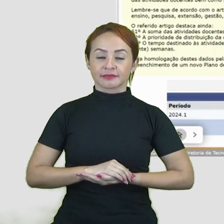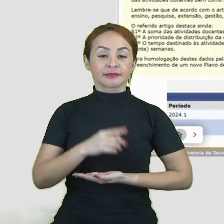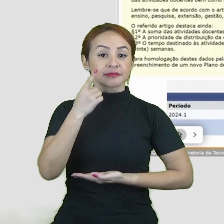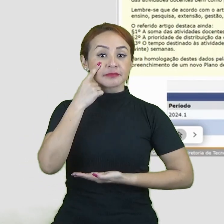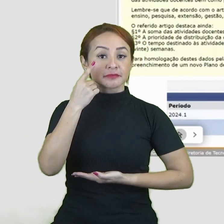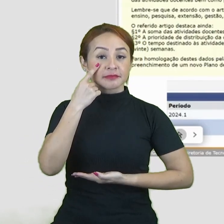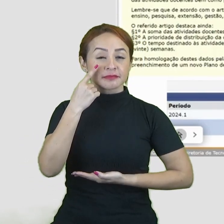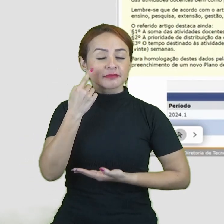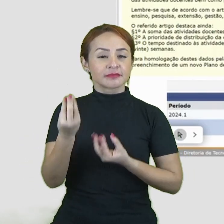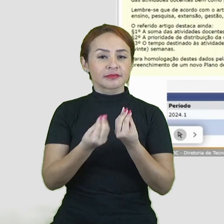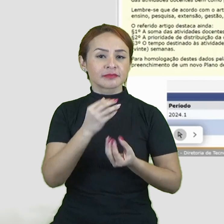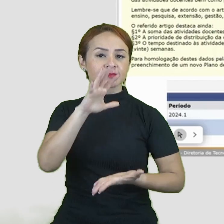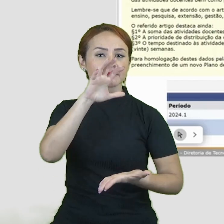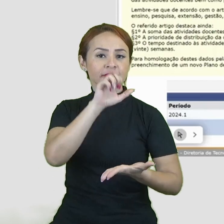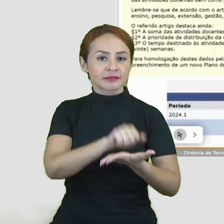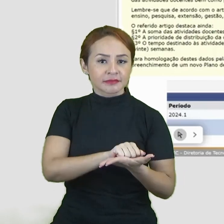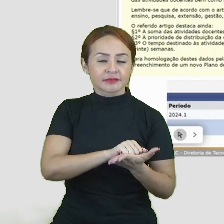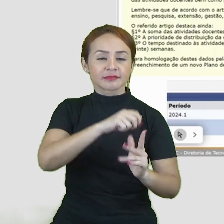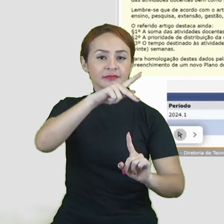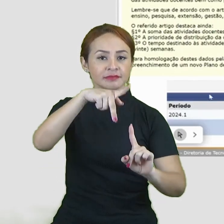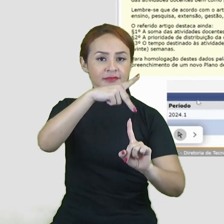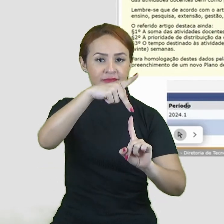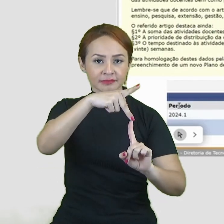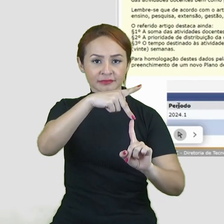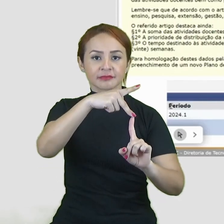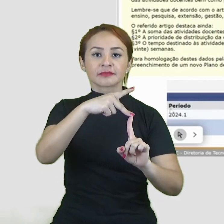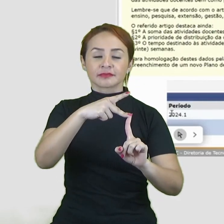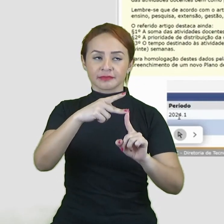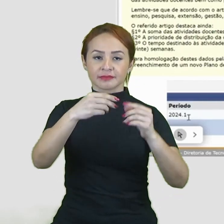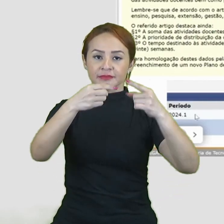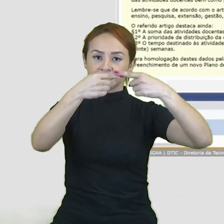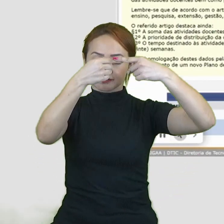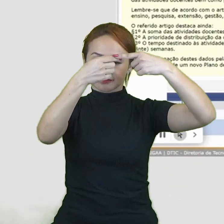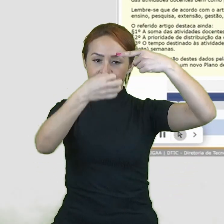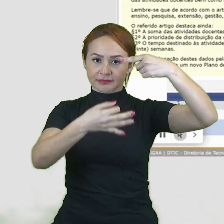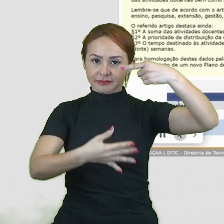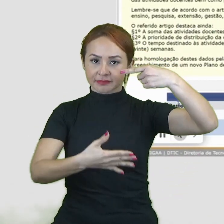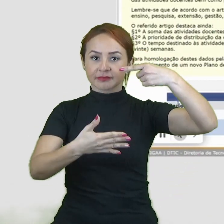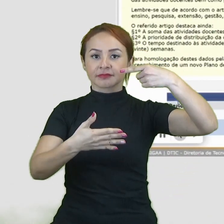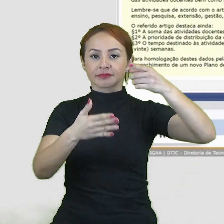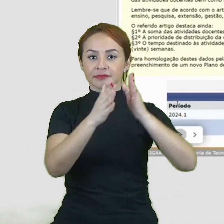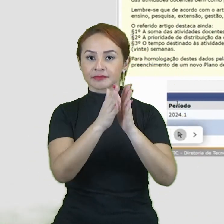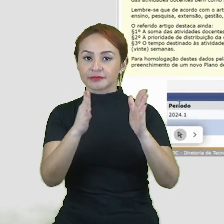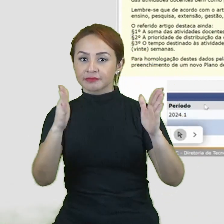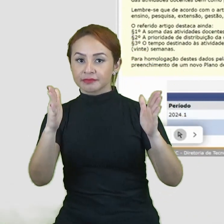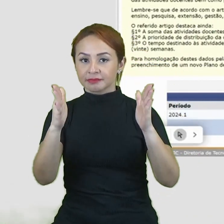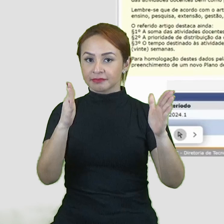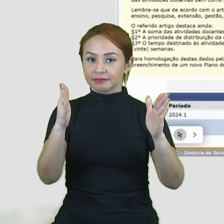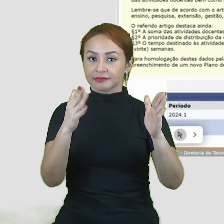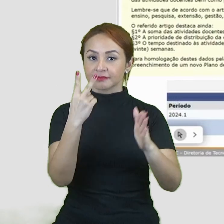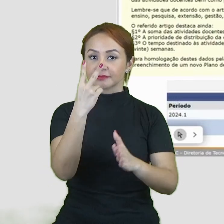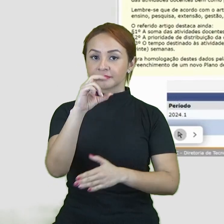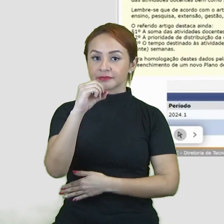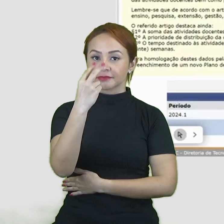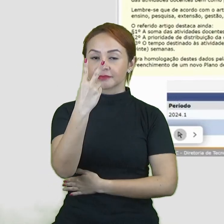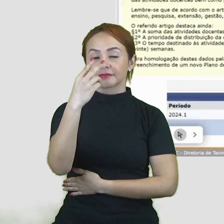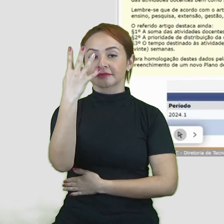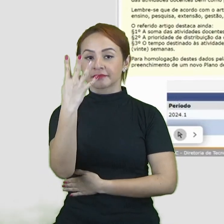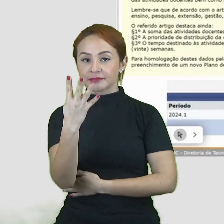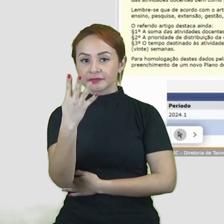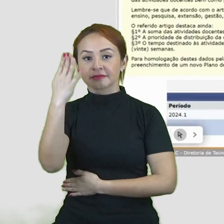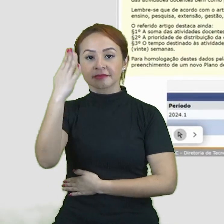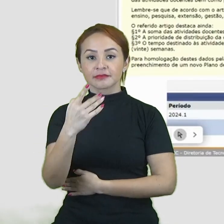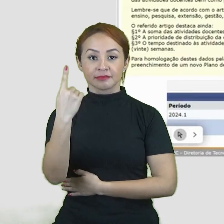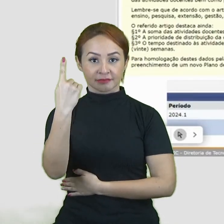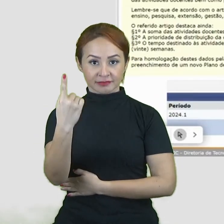Então, vamos lá. Como cadastrar esse plano de atividades? Então, aqui nós temos o período 2024-1, a